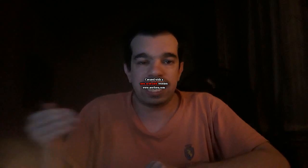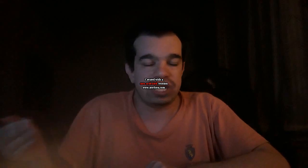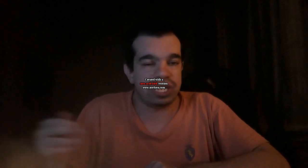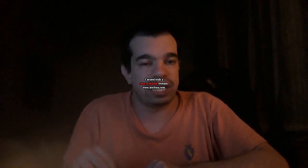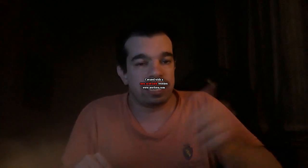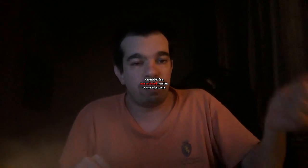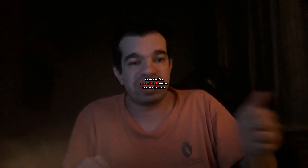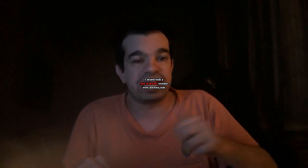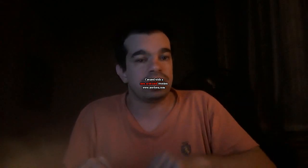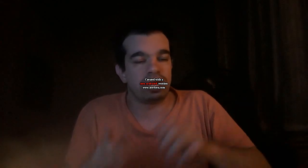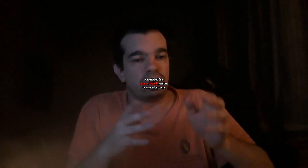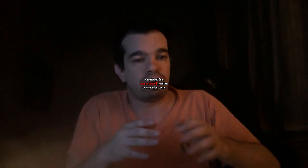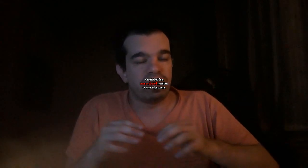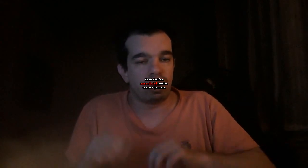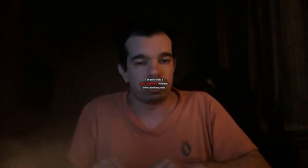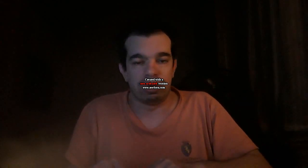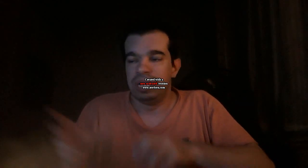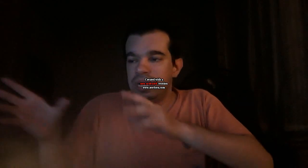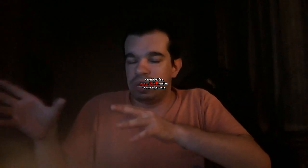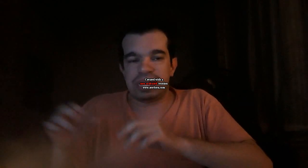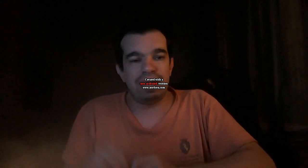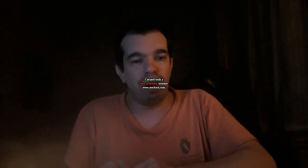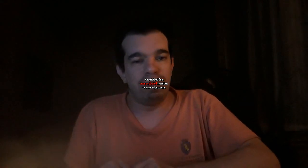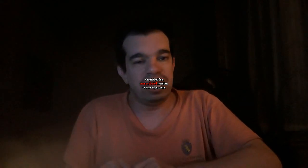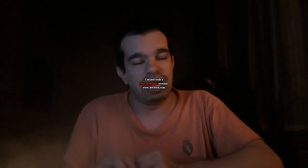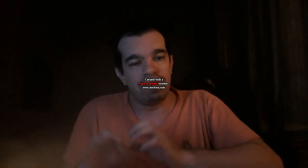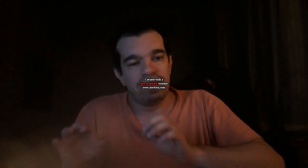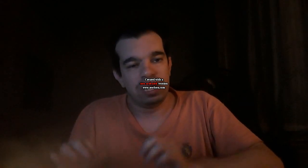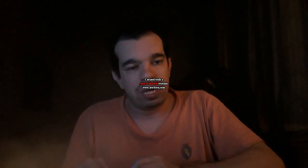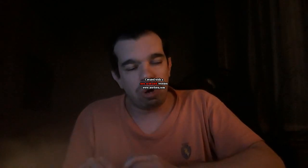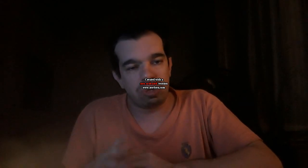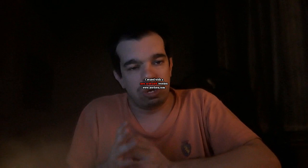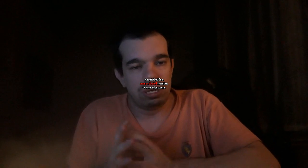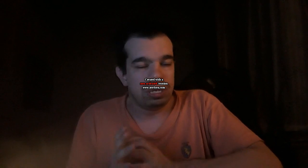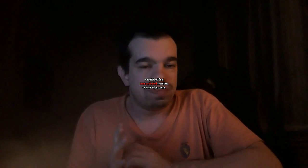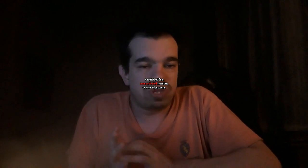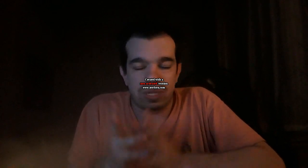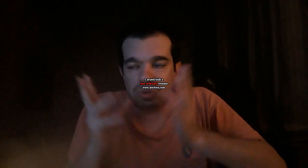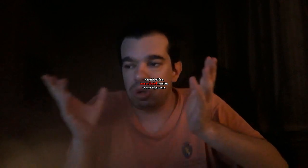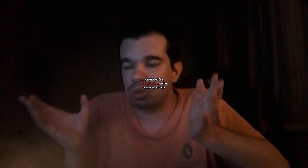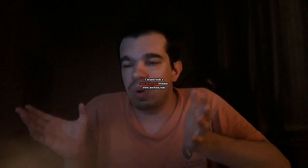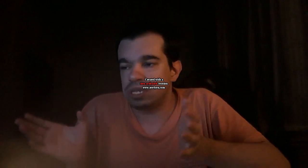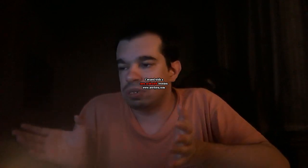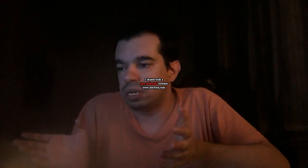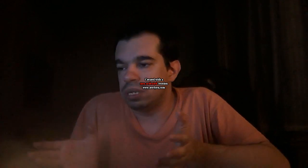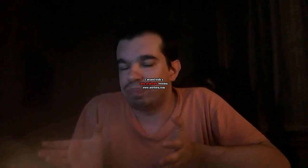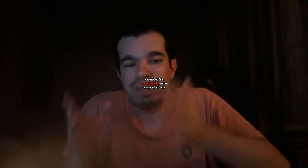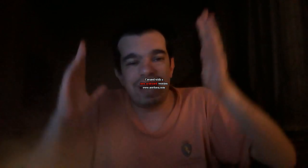neanche a scendere, devono prendere l'ascensore, ce lo trovano rotto, con le scale mobili, idem, rotto. Cioè, tutto rotto, guasto, per